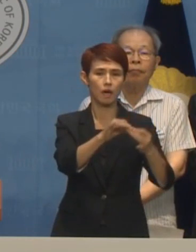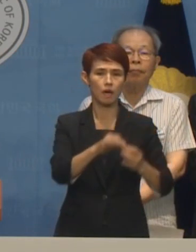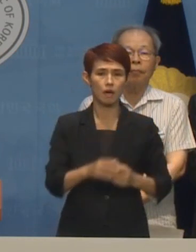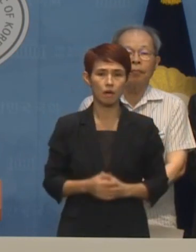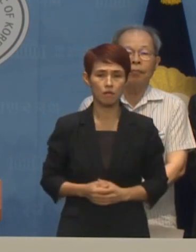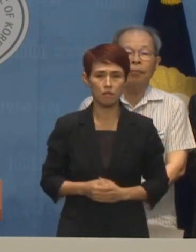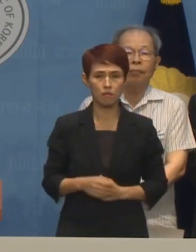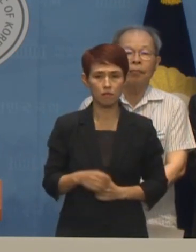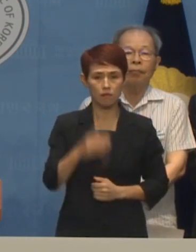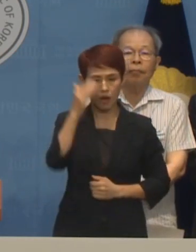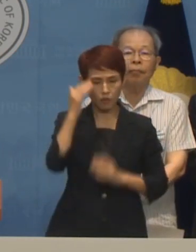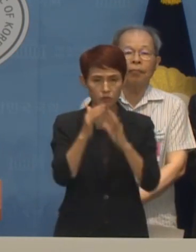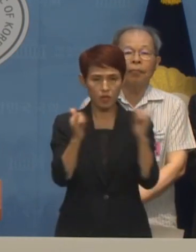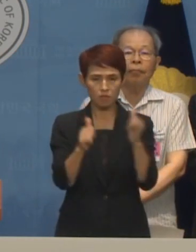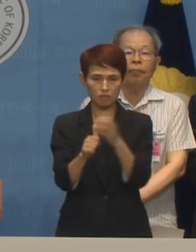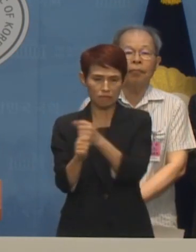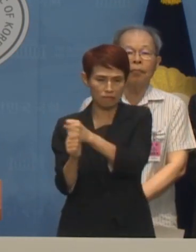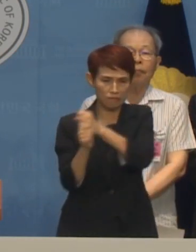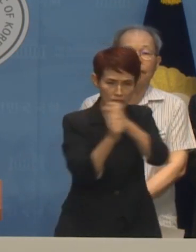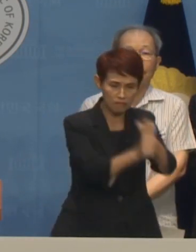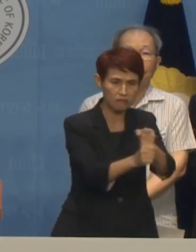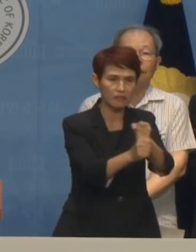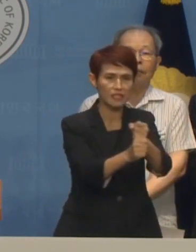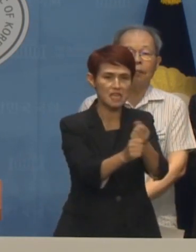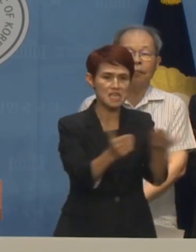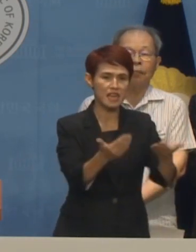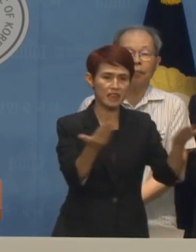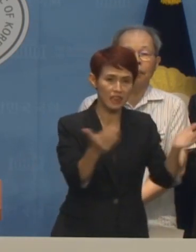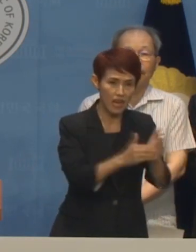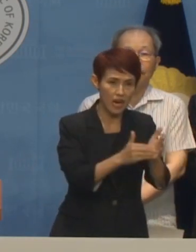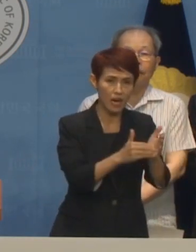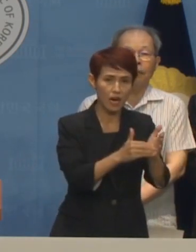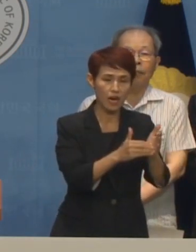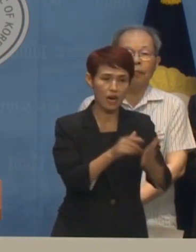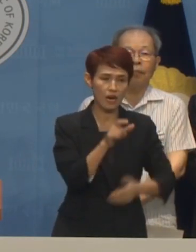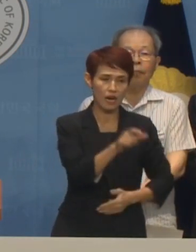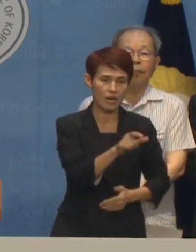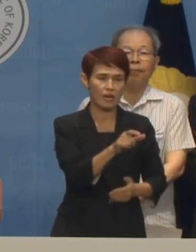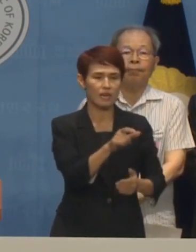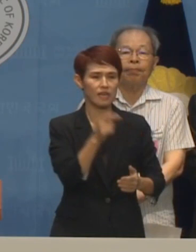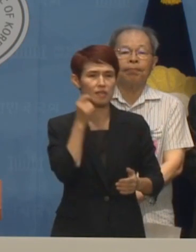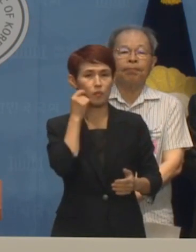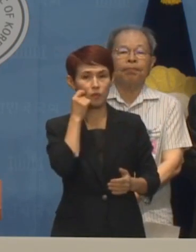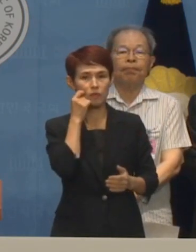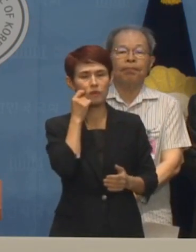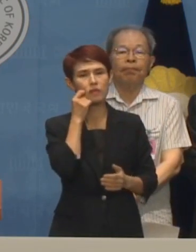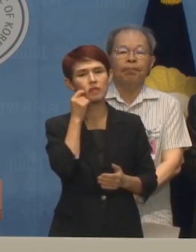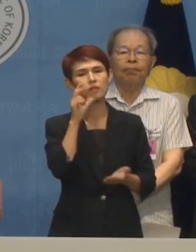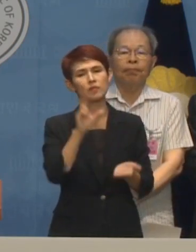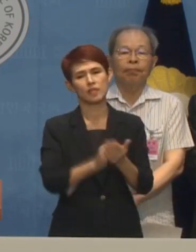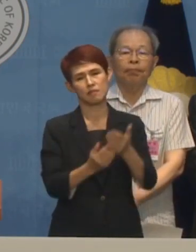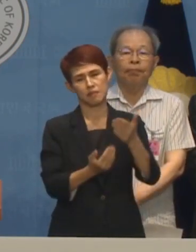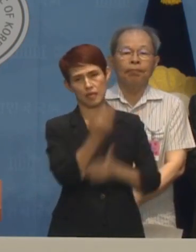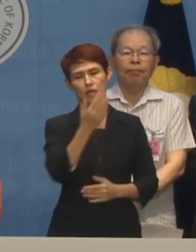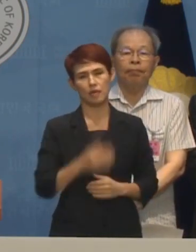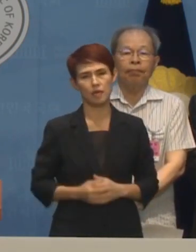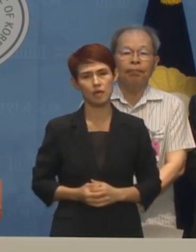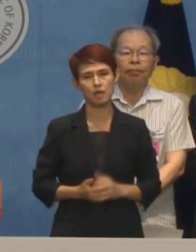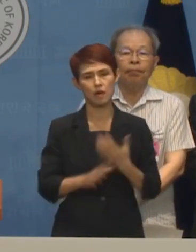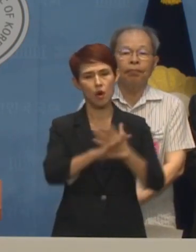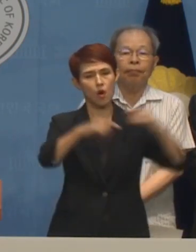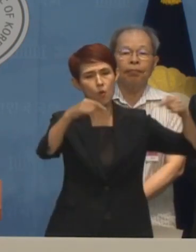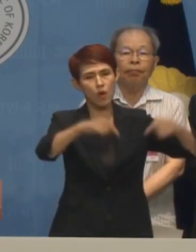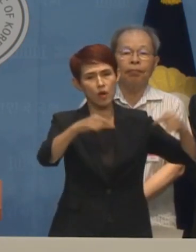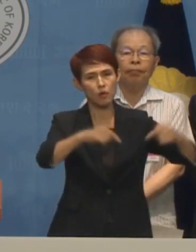표현도 넣지 못하는 저자세 협상 외교 참사를 만들었습니다. 외교 참사,